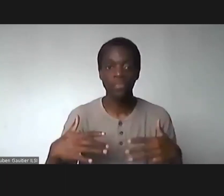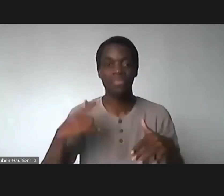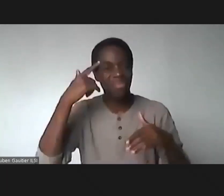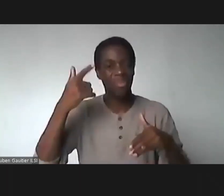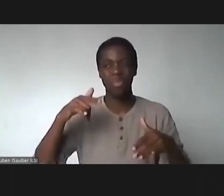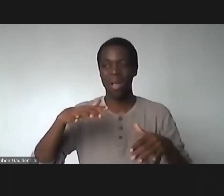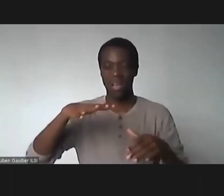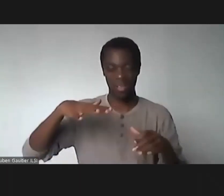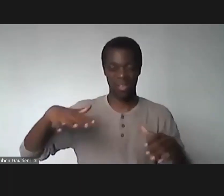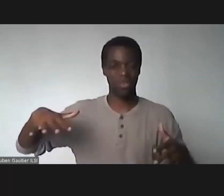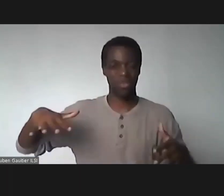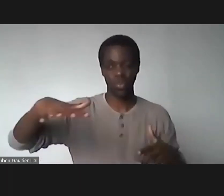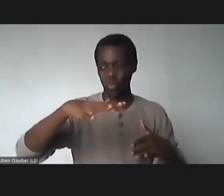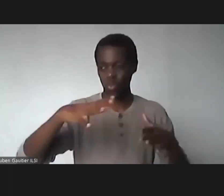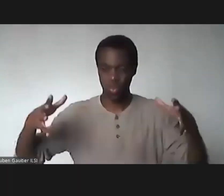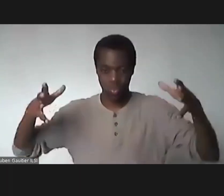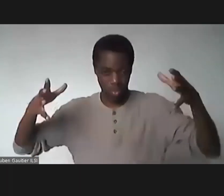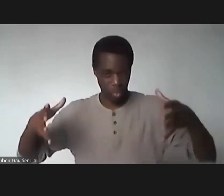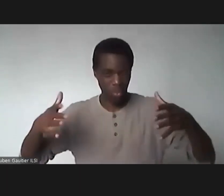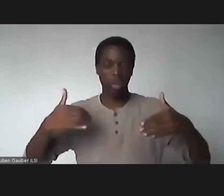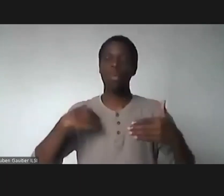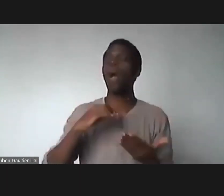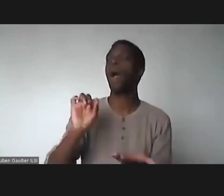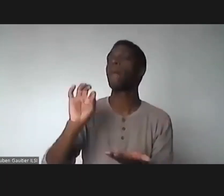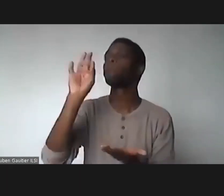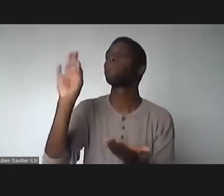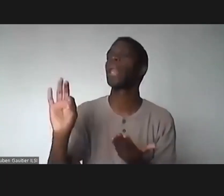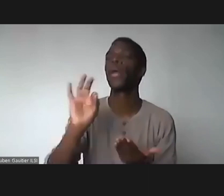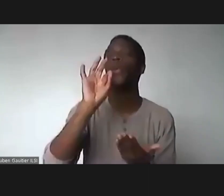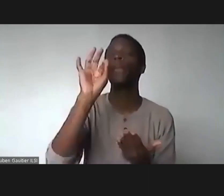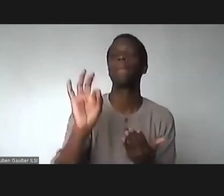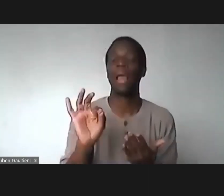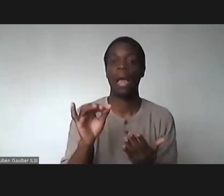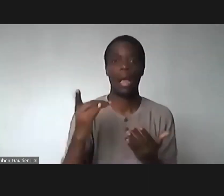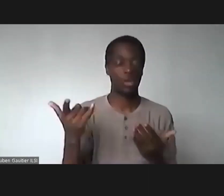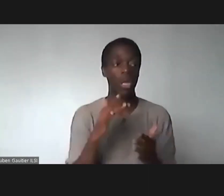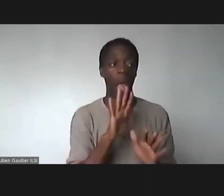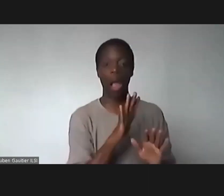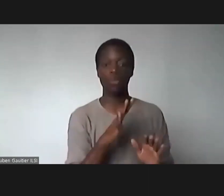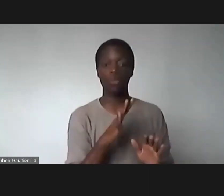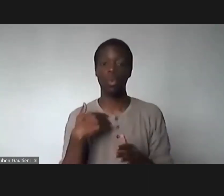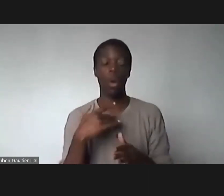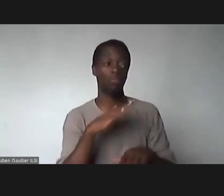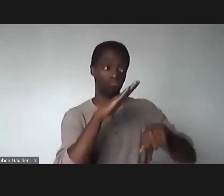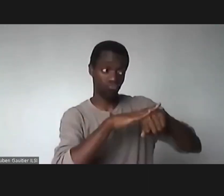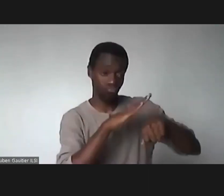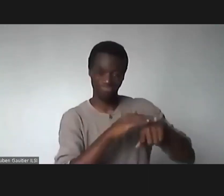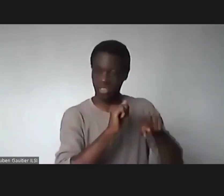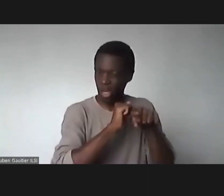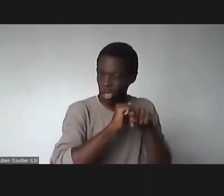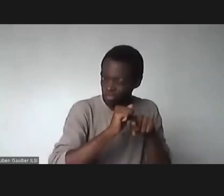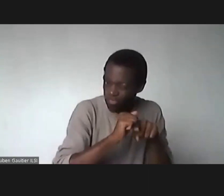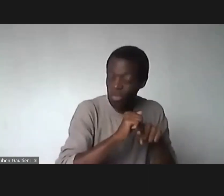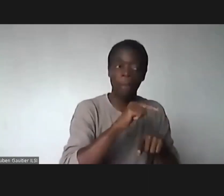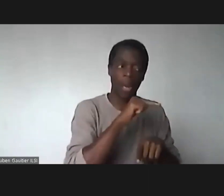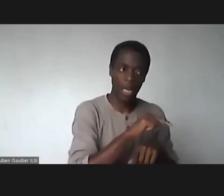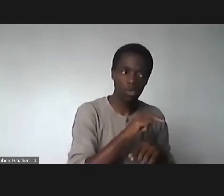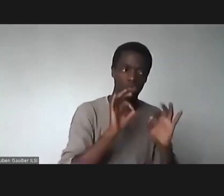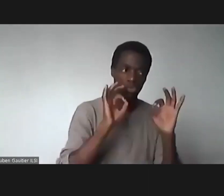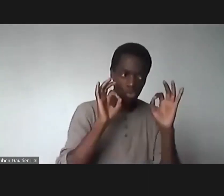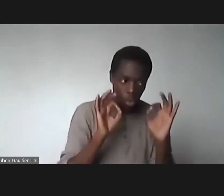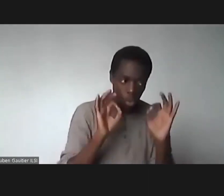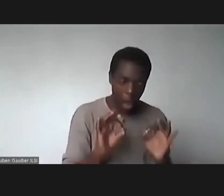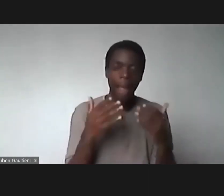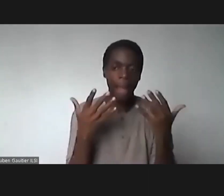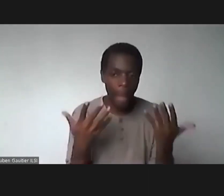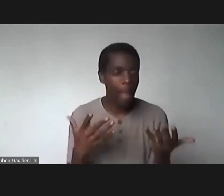como empezamos a trabajar como crear una escala de respuesta para esto con pedos distintos. Pero eso todavía no está listo, pero estamos